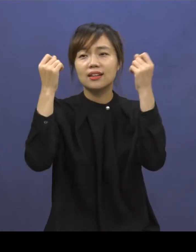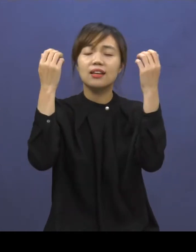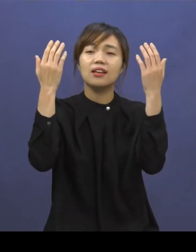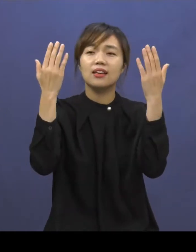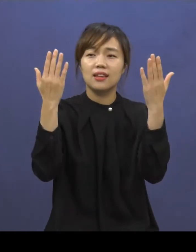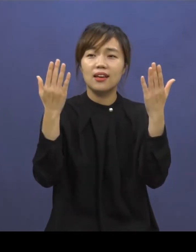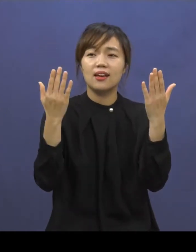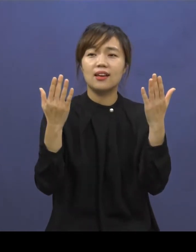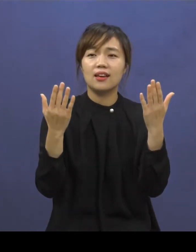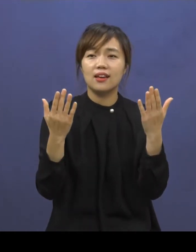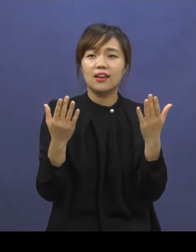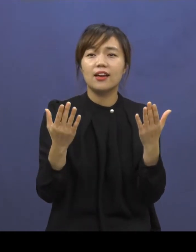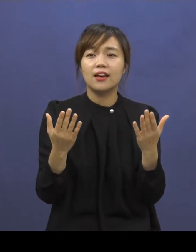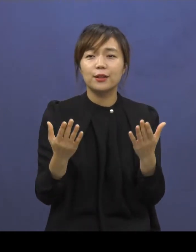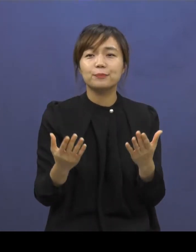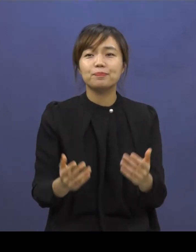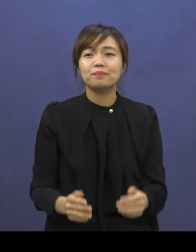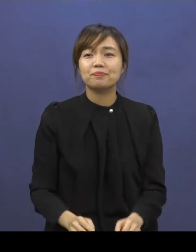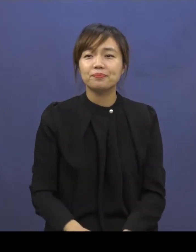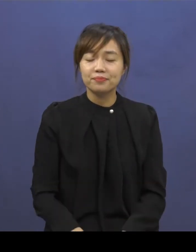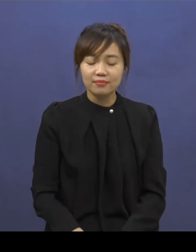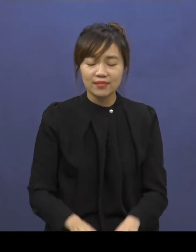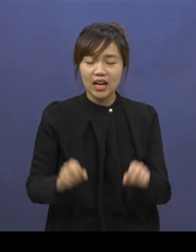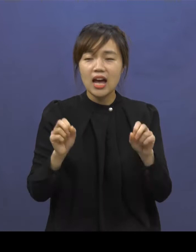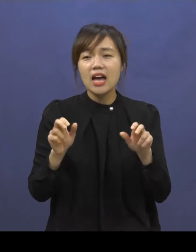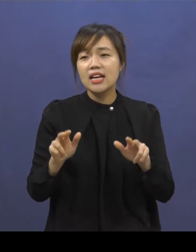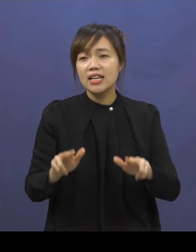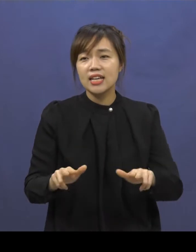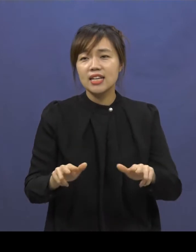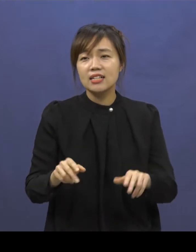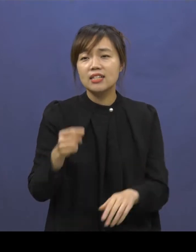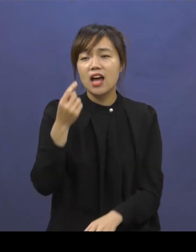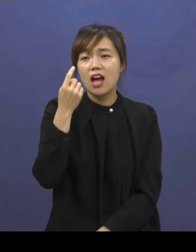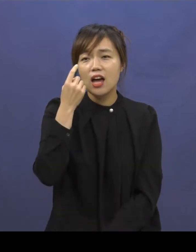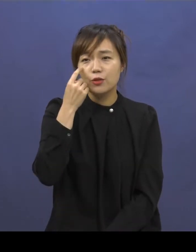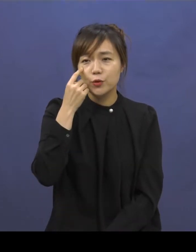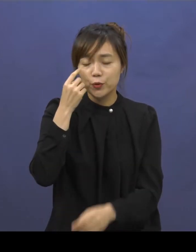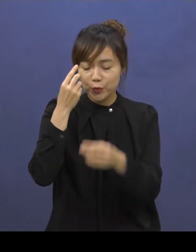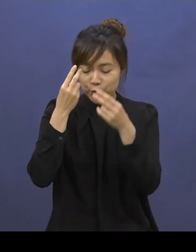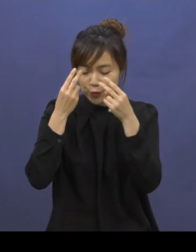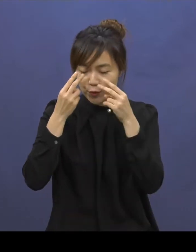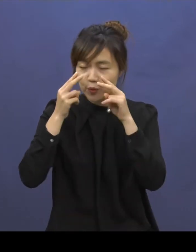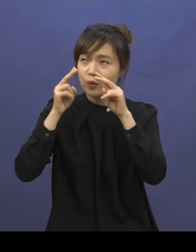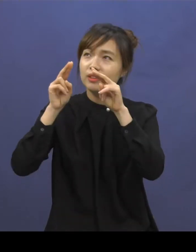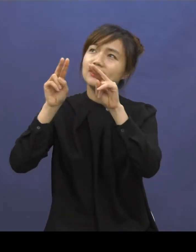회복시키네 이제 눈들어 이제